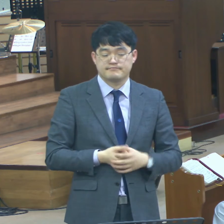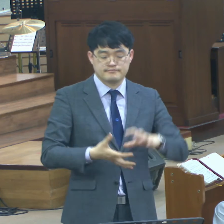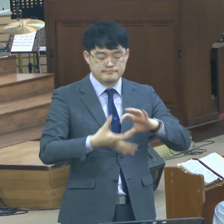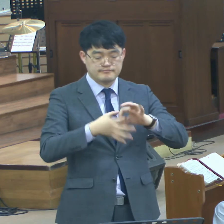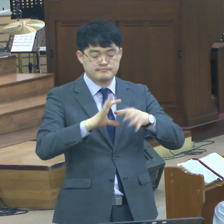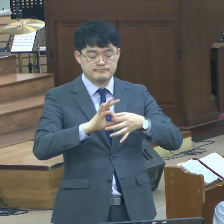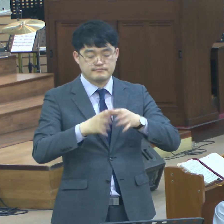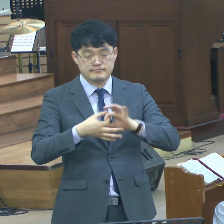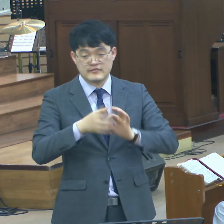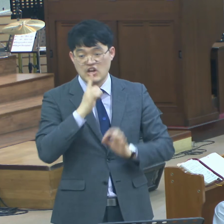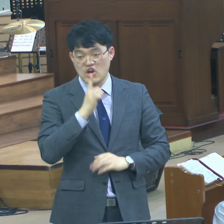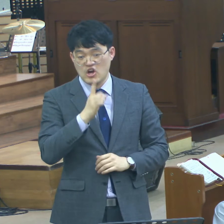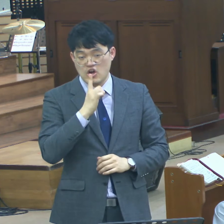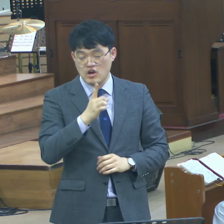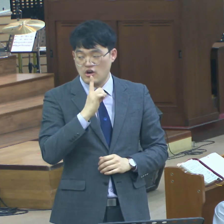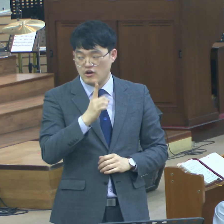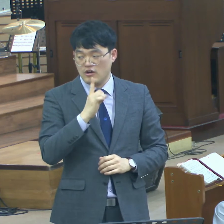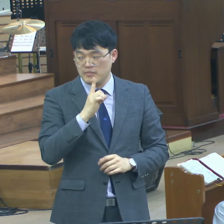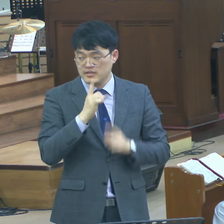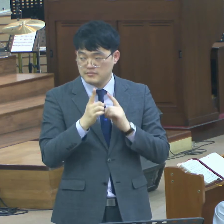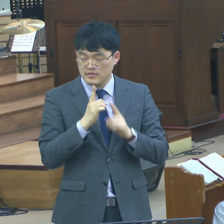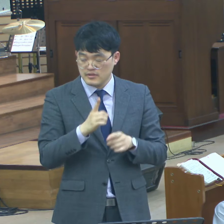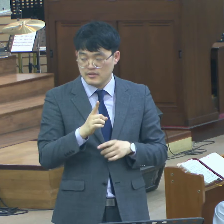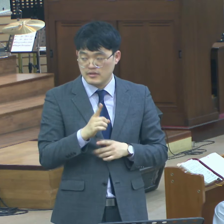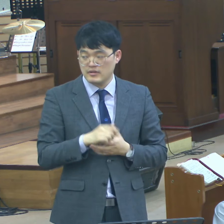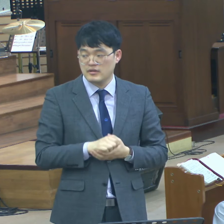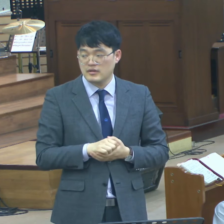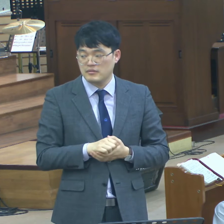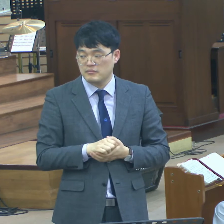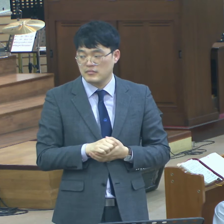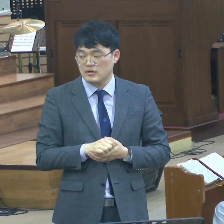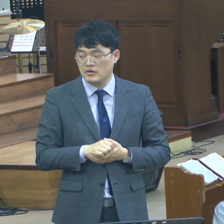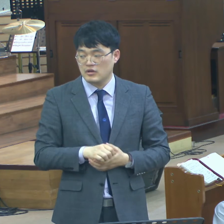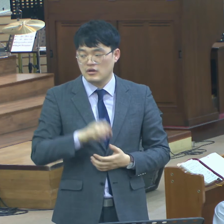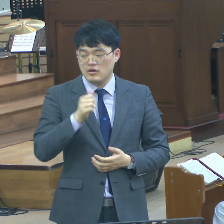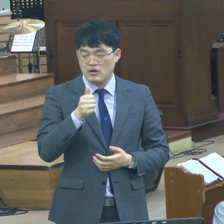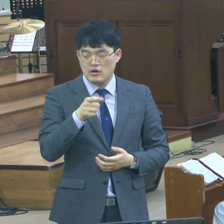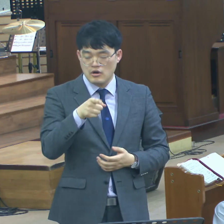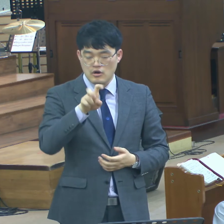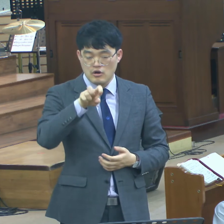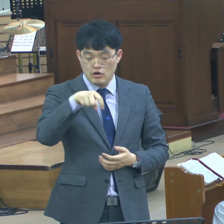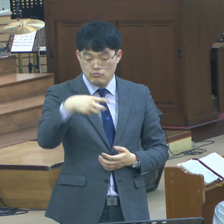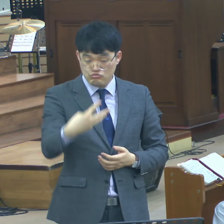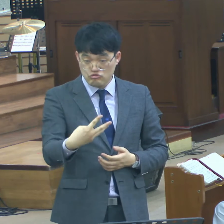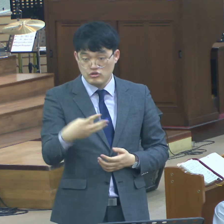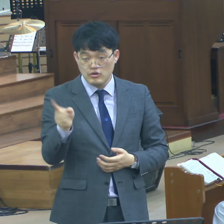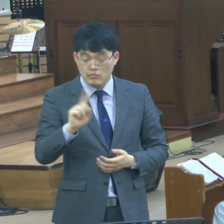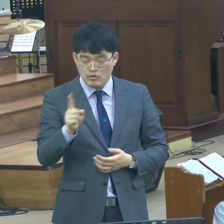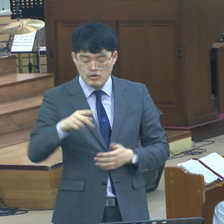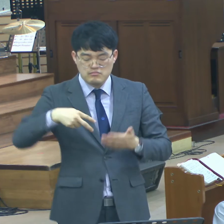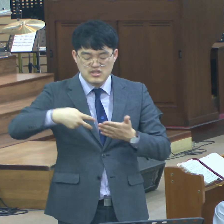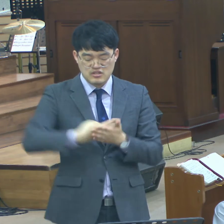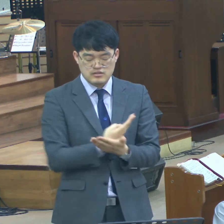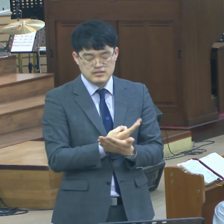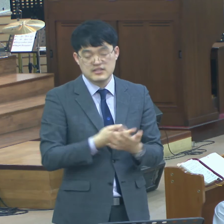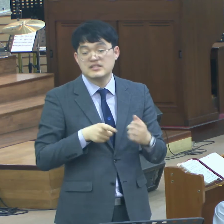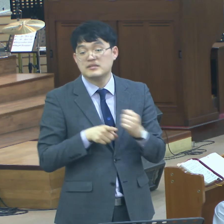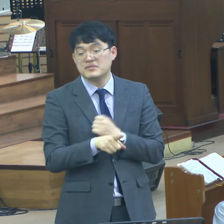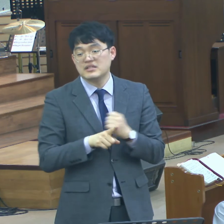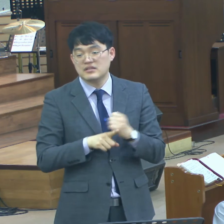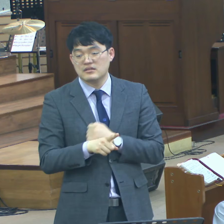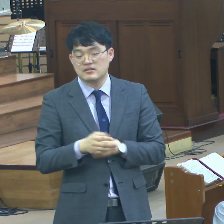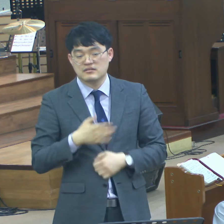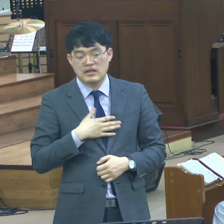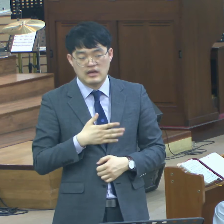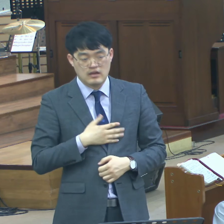헬러 파라프토마라는 허물이라는 단어, 우리가 용서받아야 될 허물이라는 이 단어는 미끄러진다는 뜻이에요. 의도적인 죄와